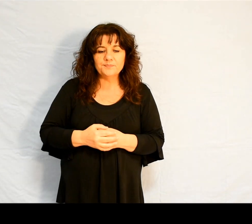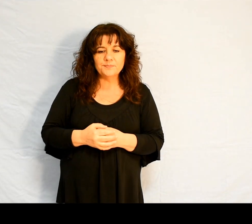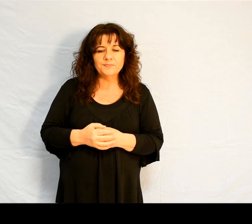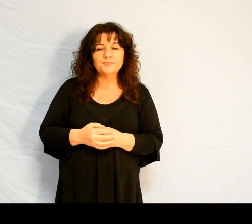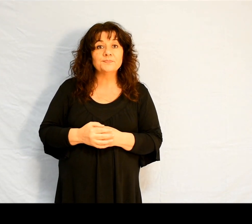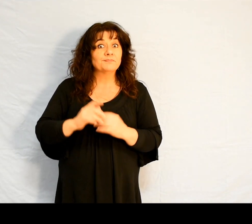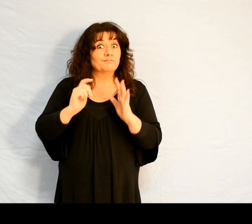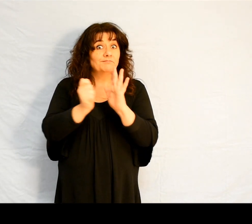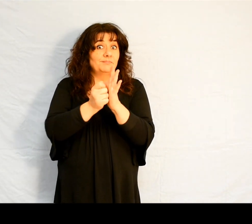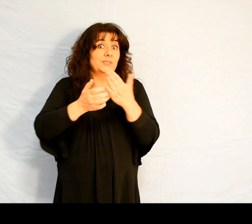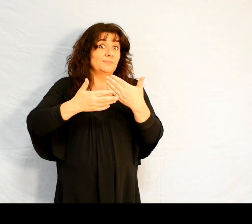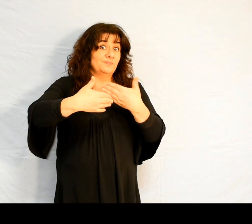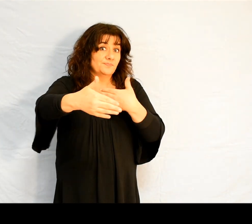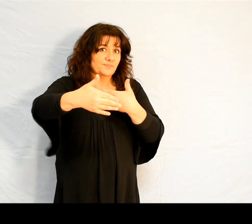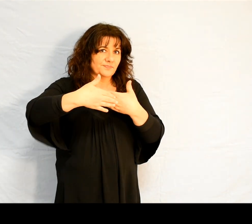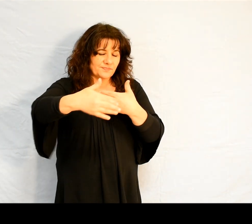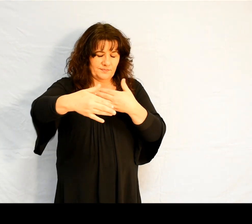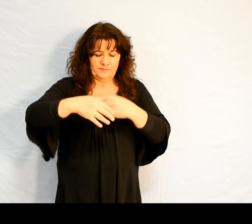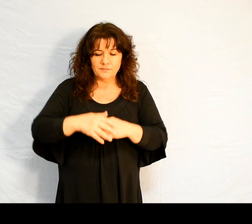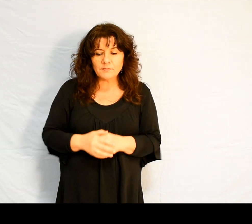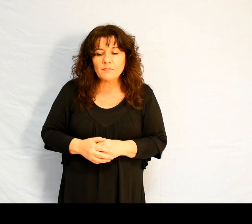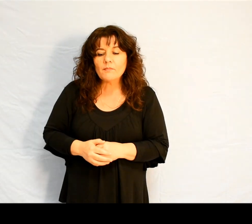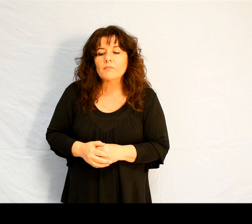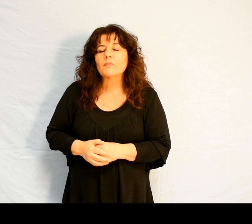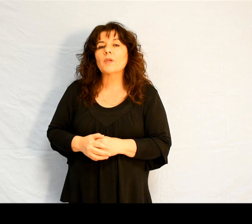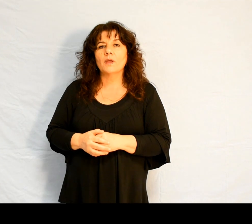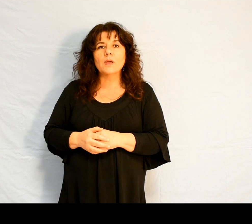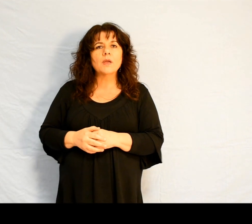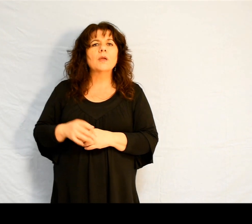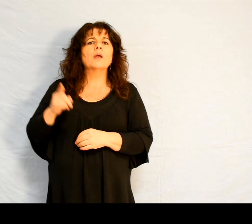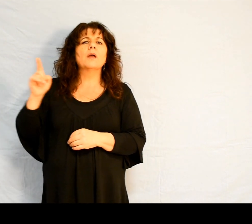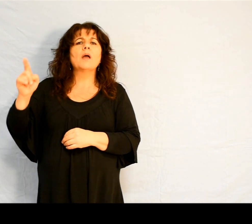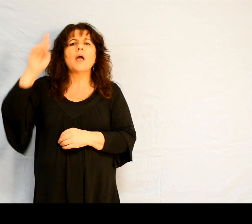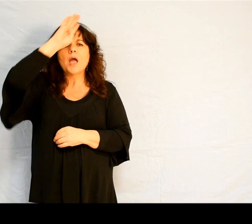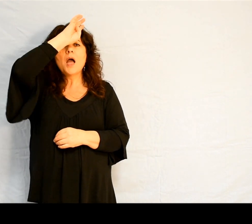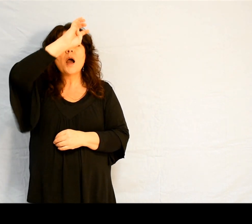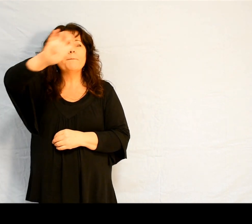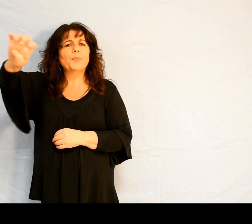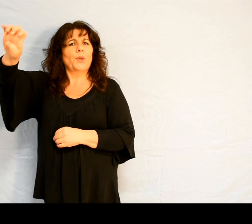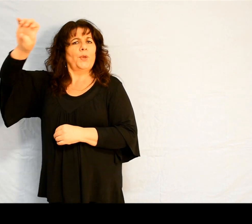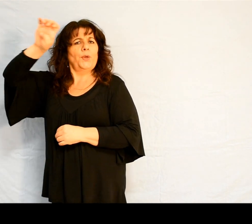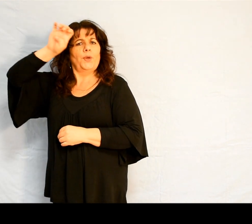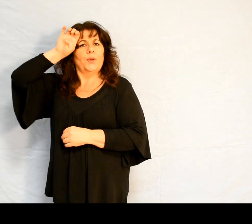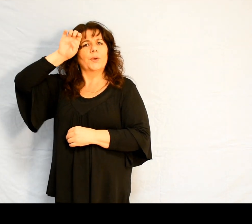En ces jours-là, parut un édit de l'empereur Auguste,